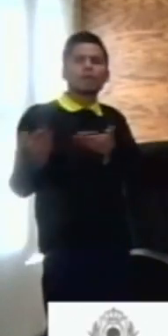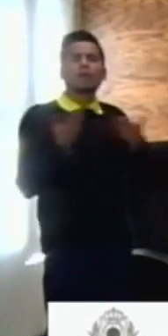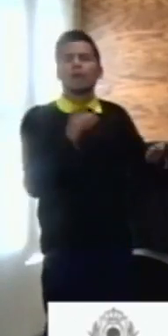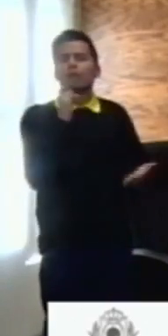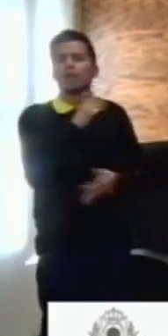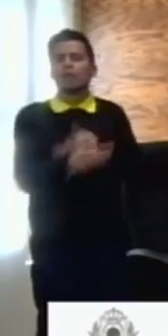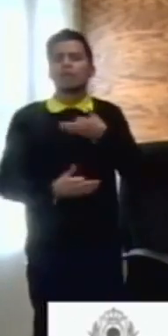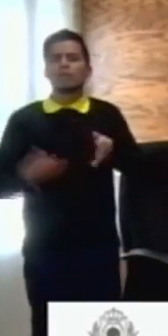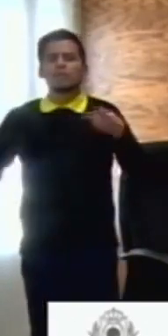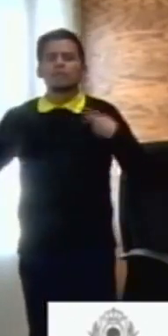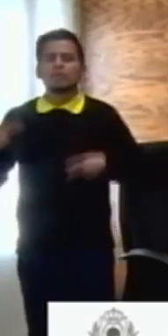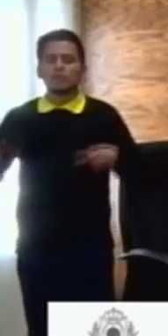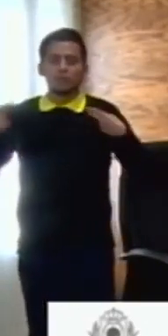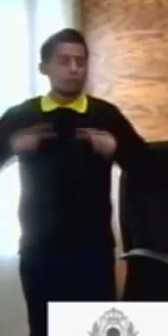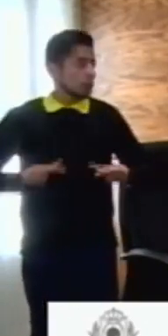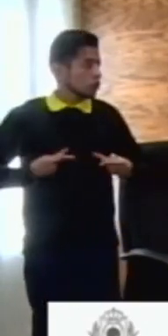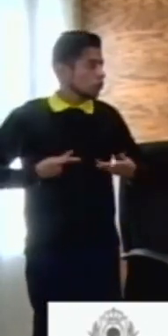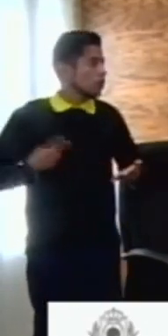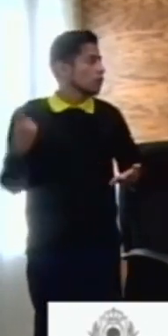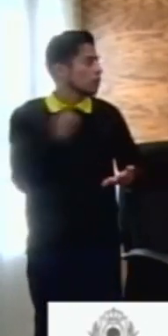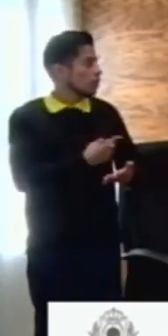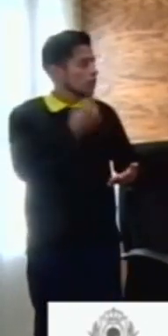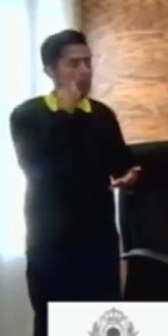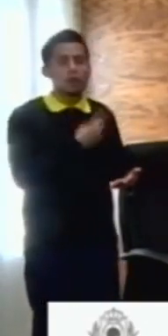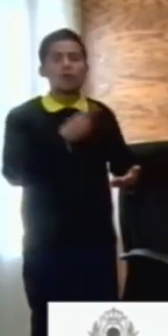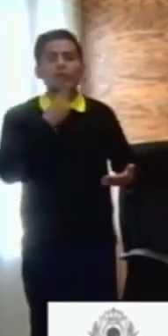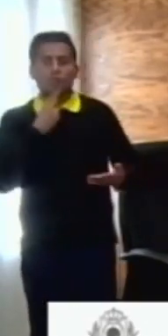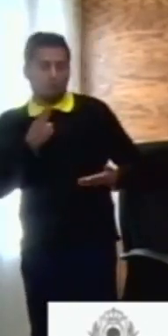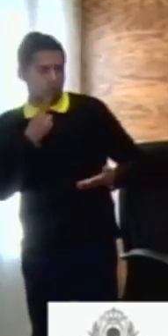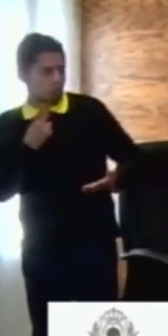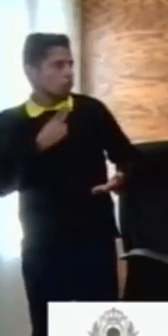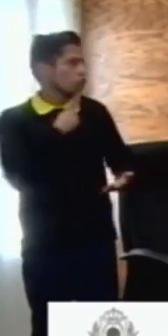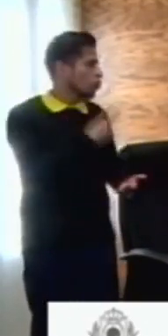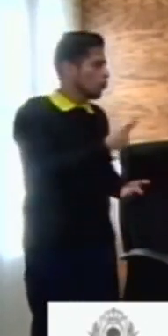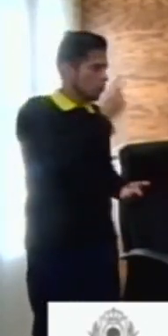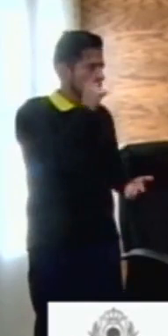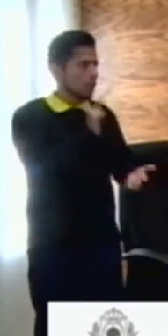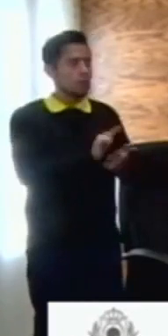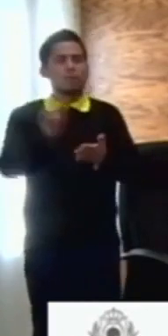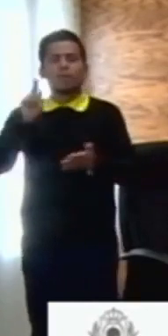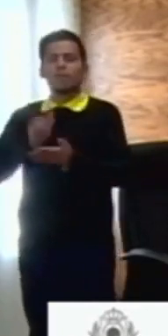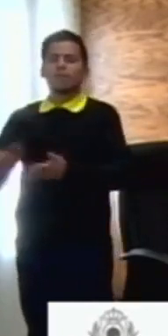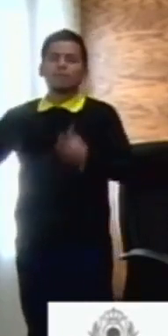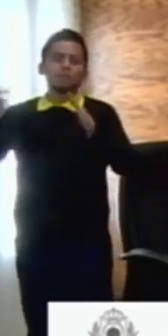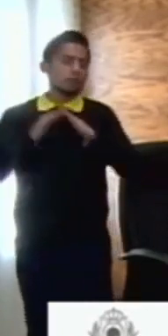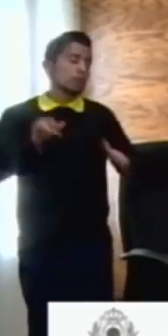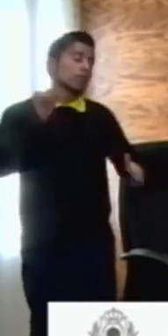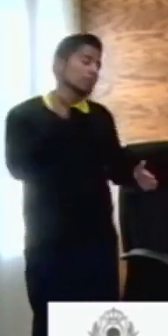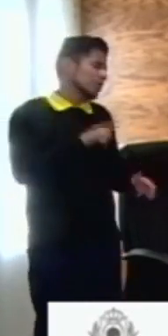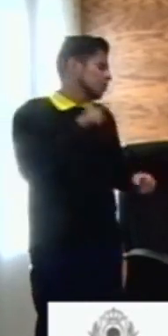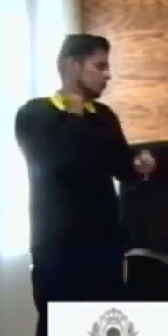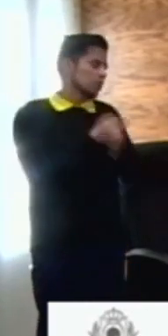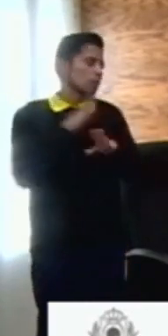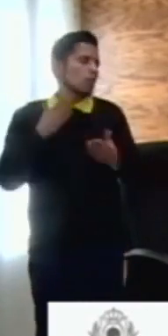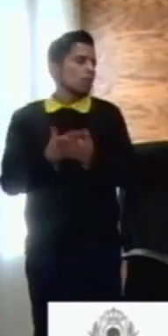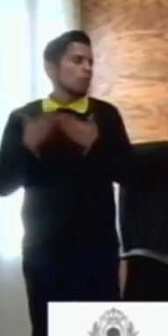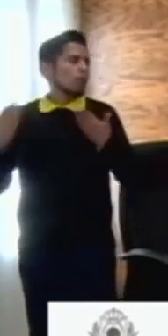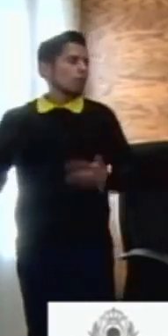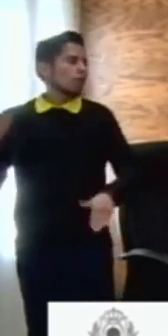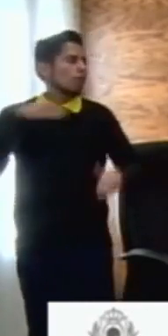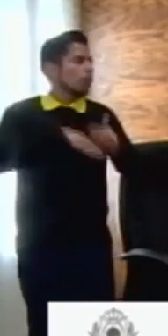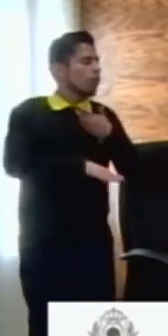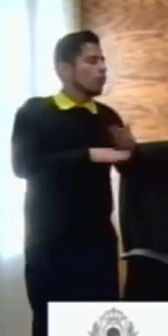ciudadanos la gente necesita para su uso personal para la limpieza del hogar y pues no se diga ahora con la